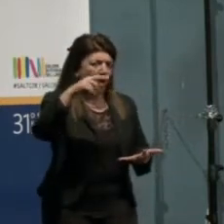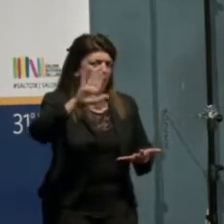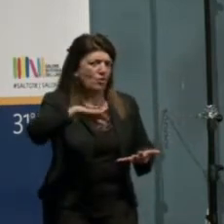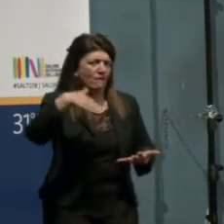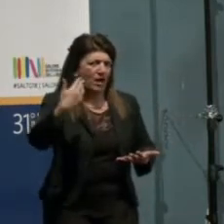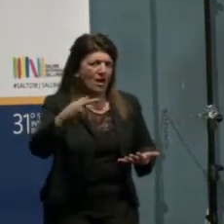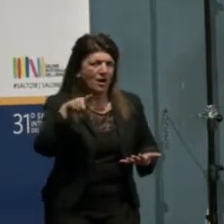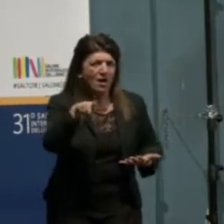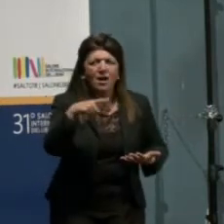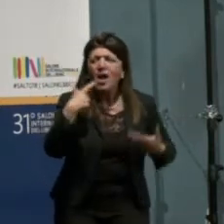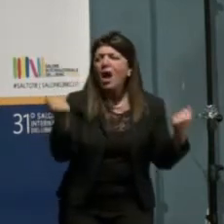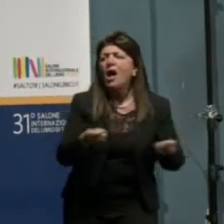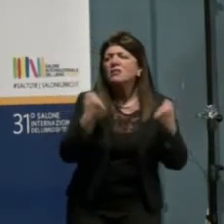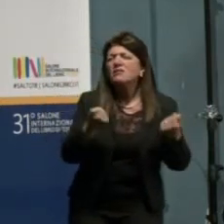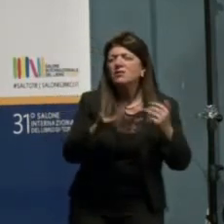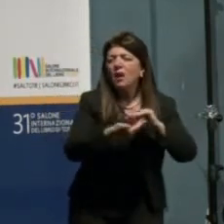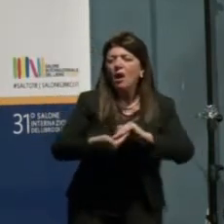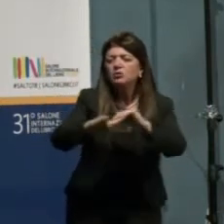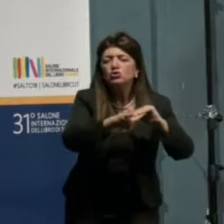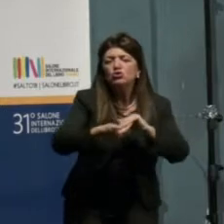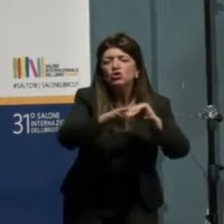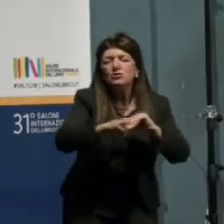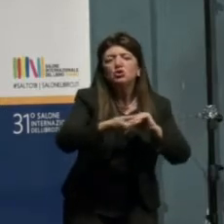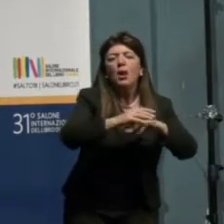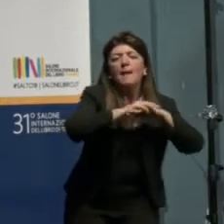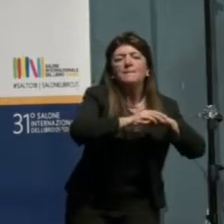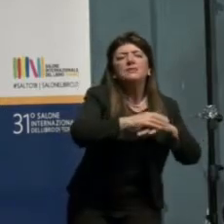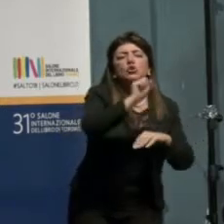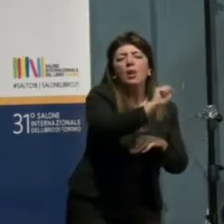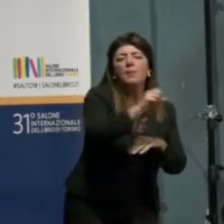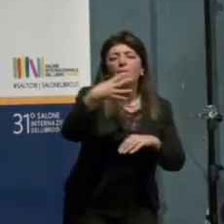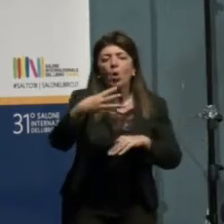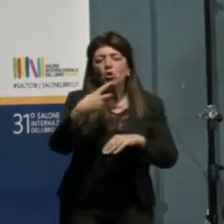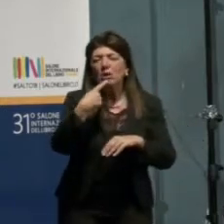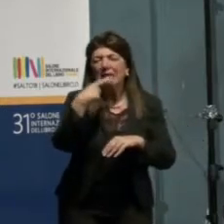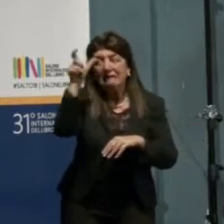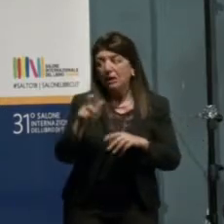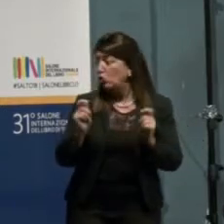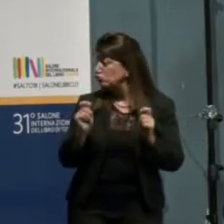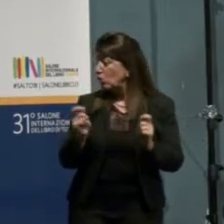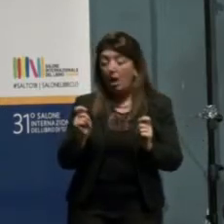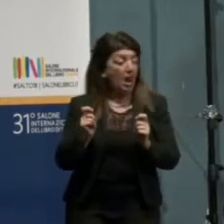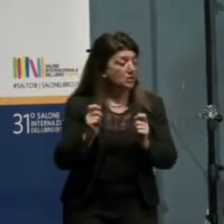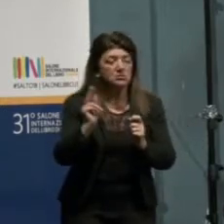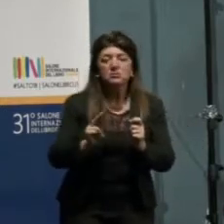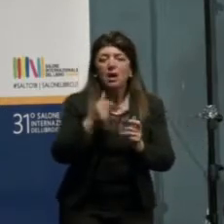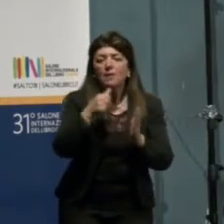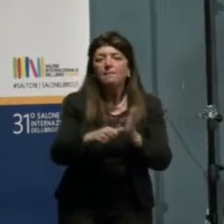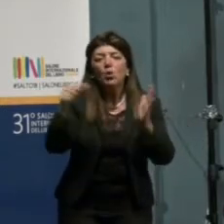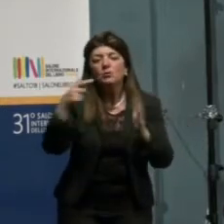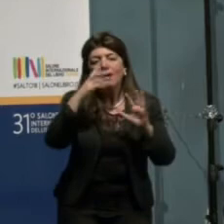l'attività dell'associazione amici di roberto morrione roberto leonessa ad un giornalista importante nella storia della rai non solo della rai